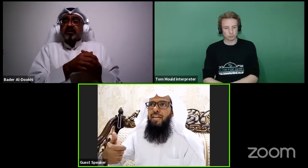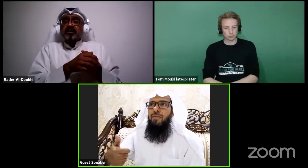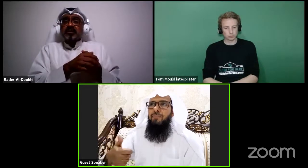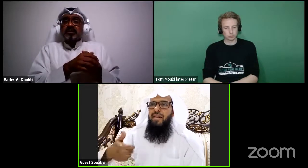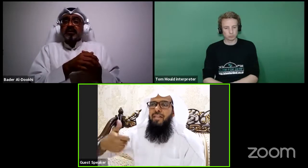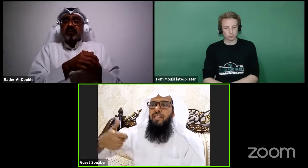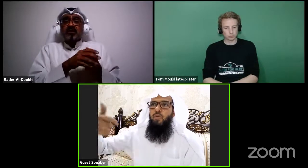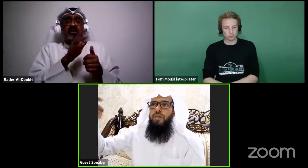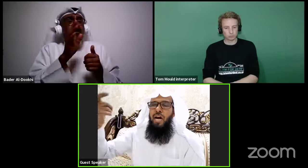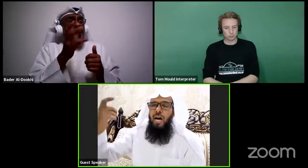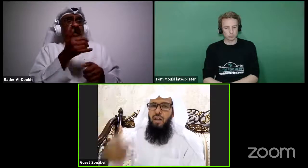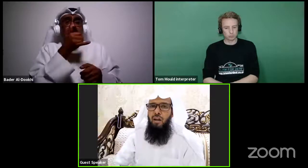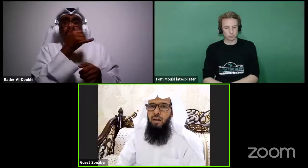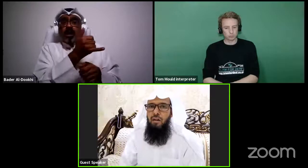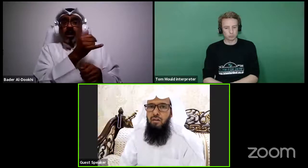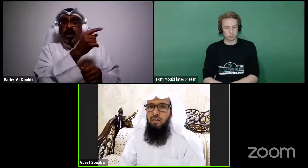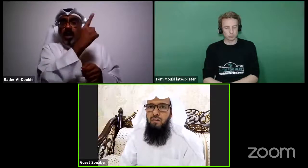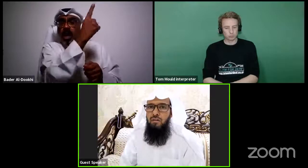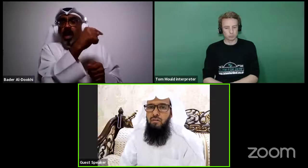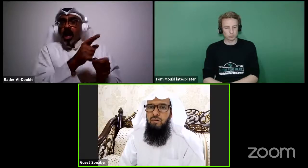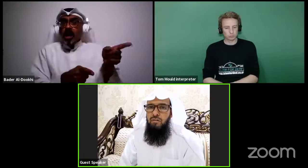جماع من لم تحل له بحال